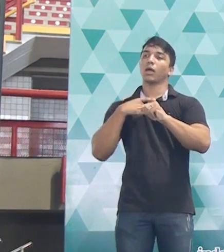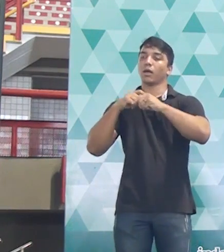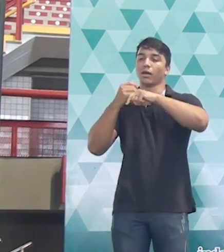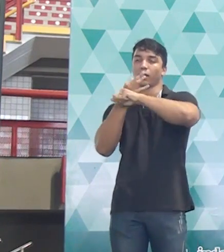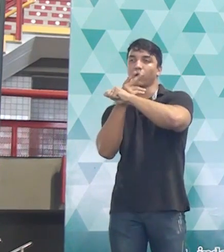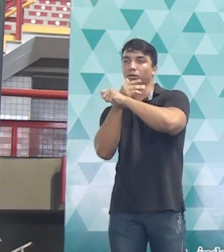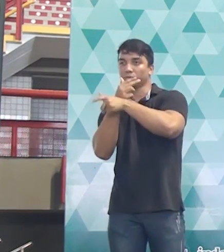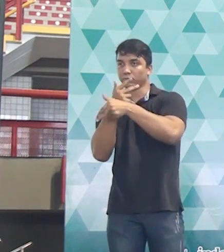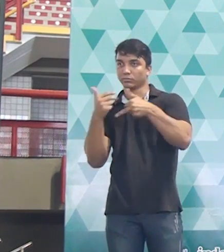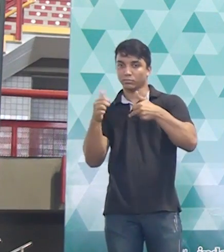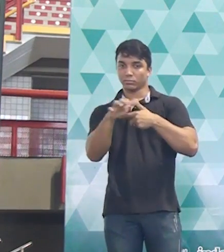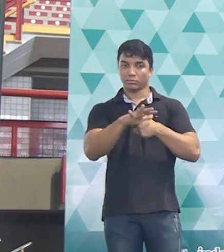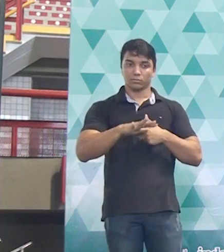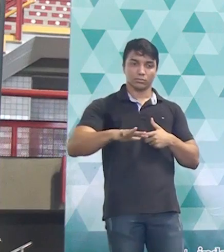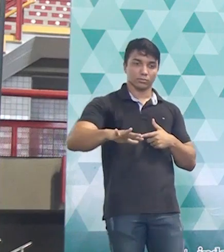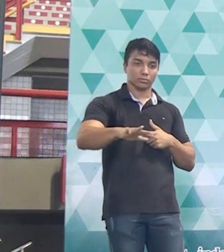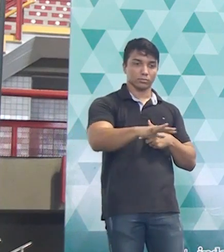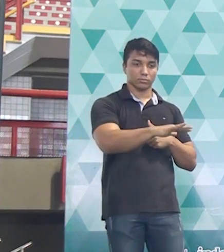acidez